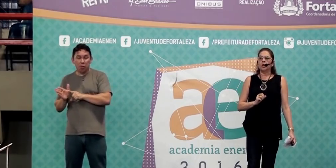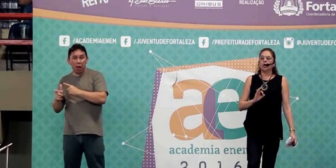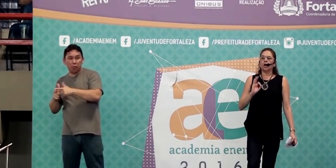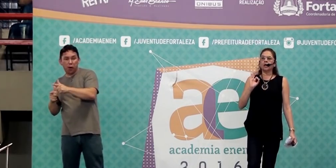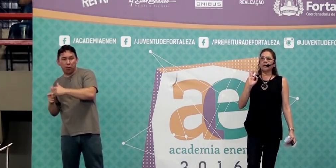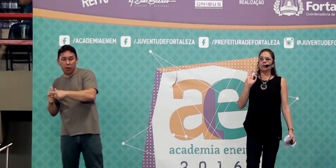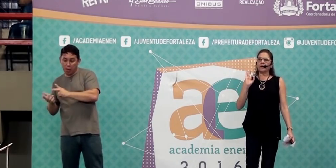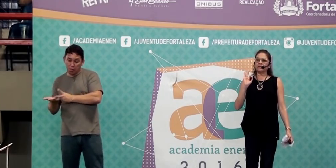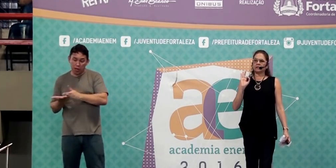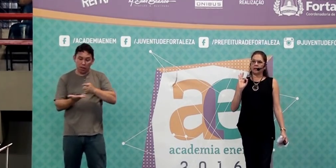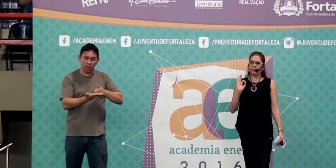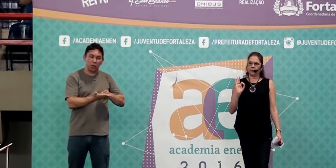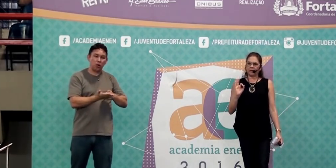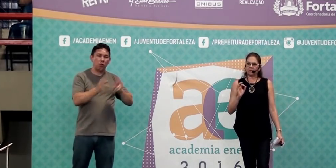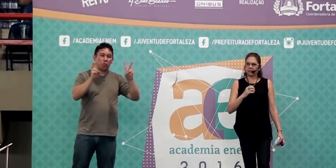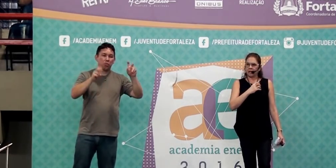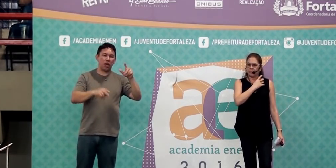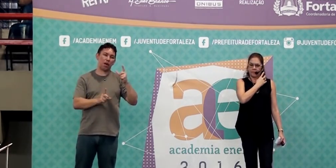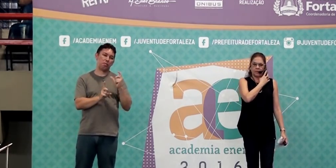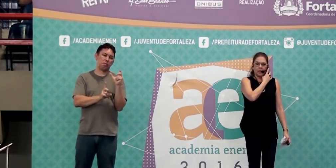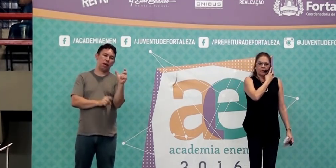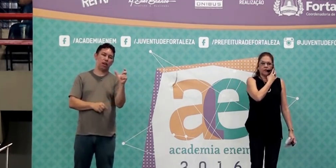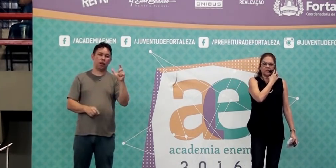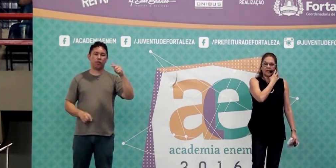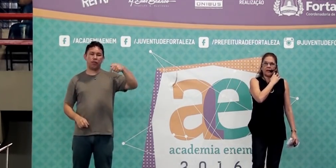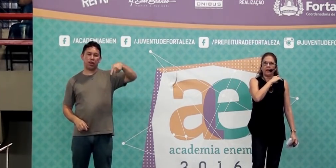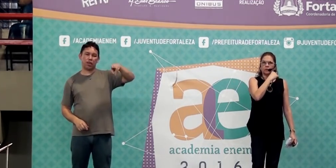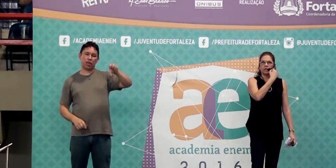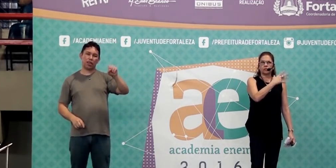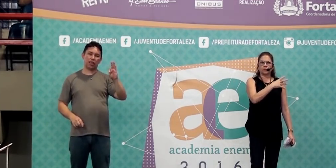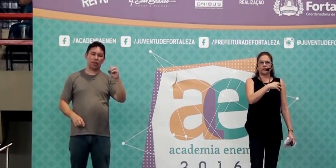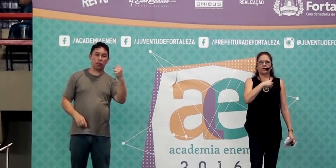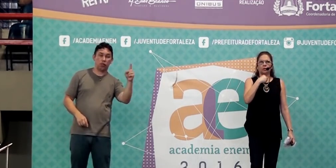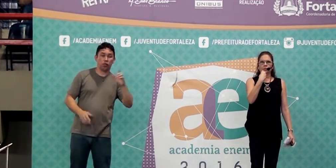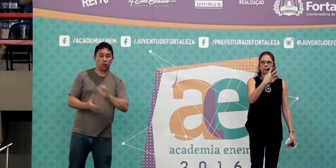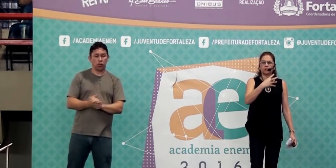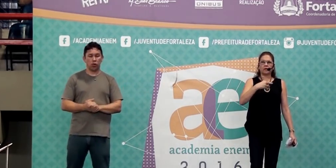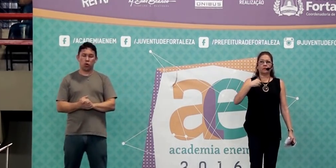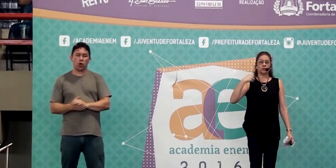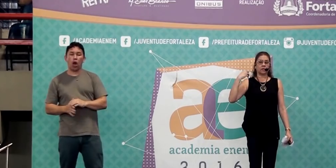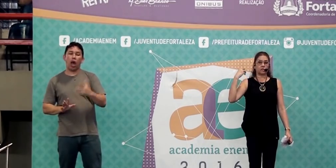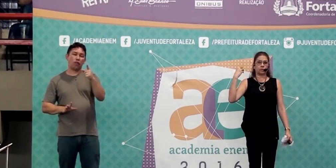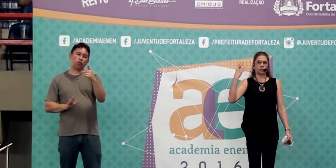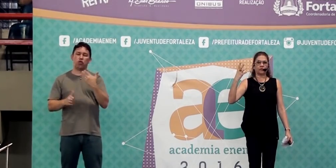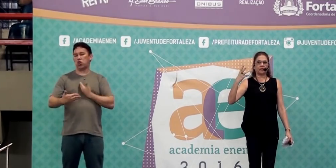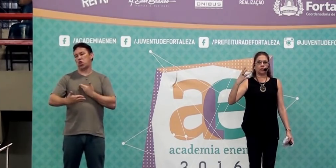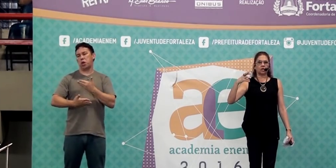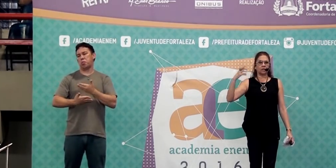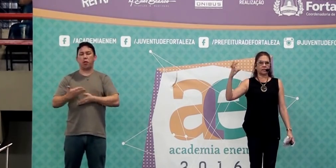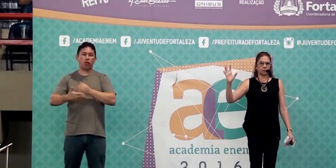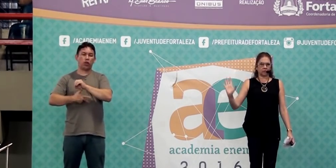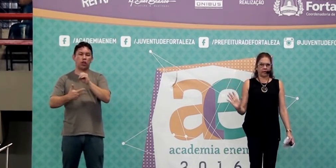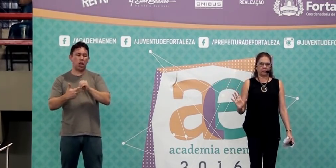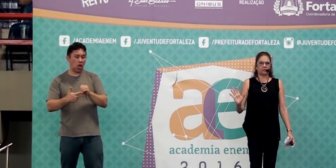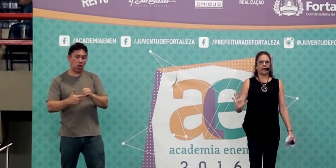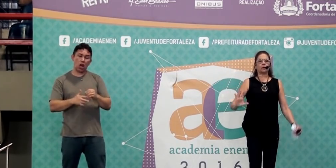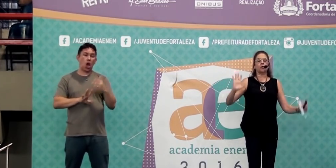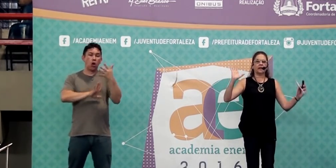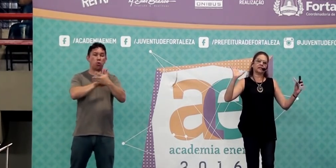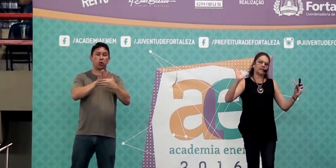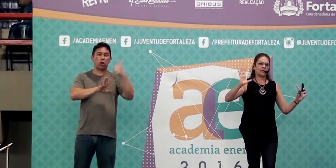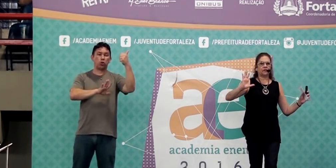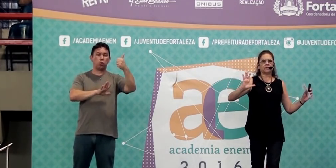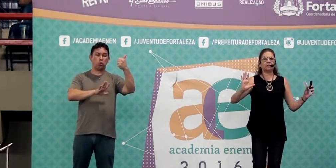problema. Olha o exemplo para esse tema. Você lê o texto motivador 1, o texto motivador 2 e o 3.